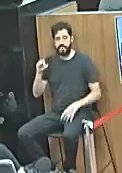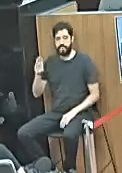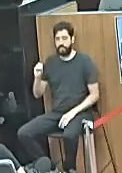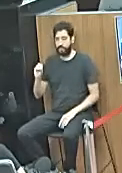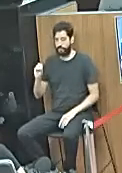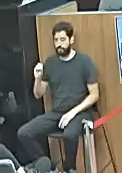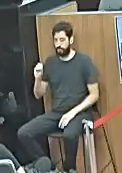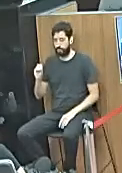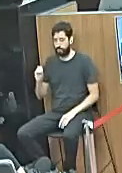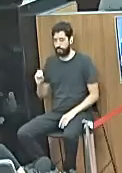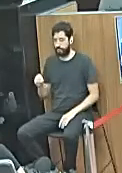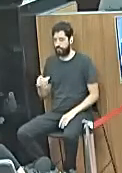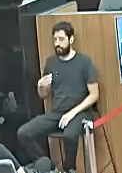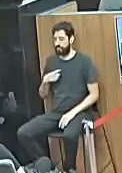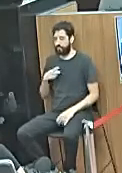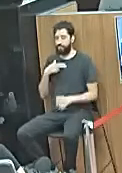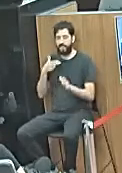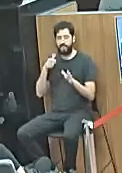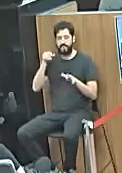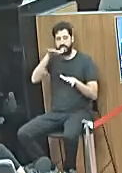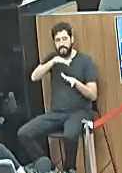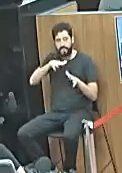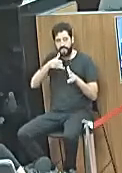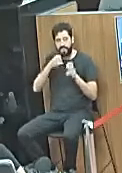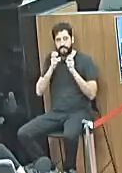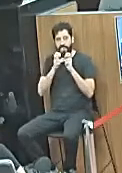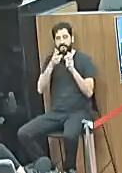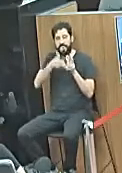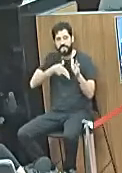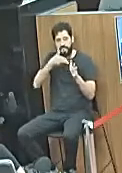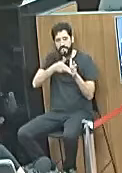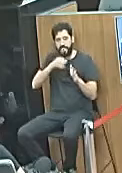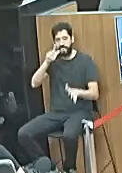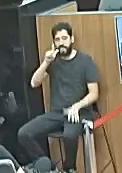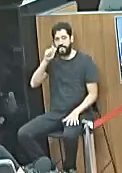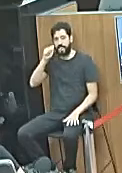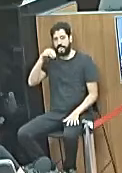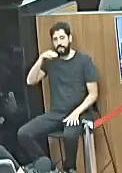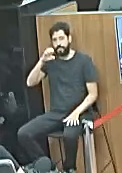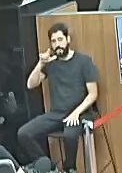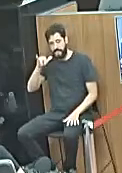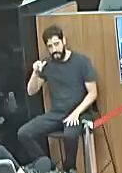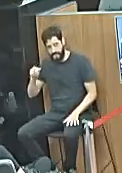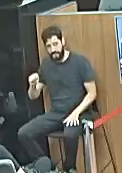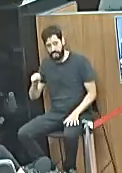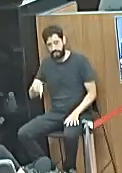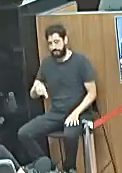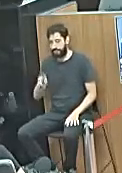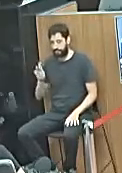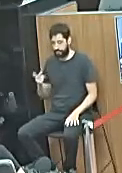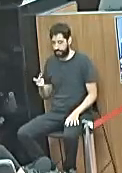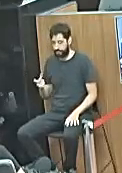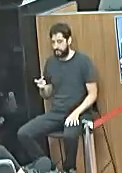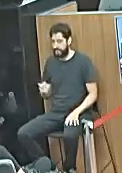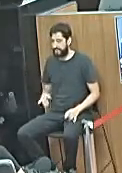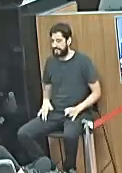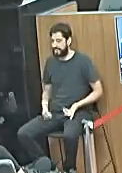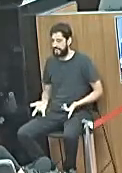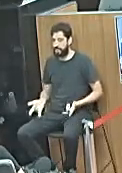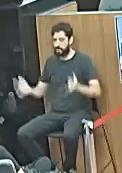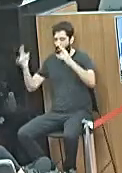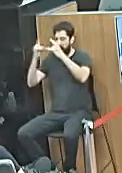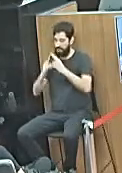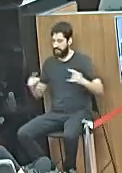de trem da gameleira em belo horizonte é uma proposta que é uma ação que já acontece que já tem